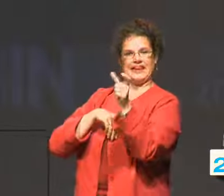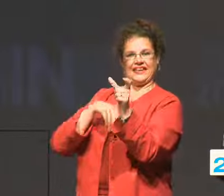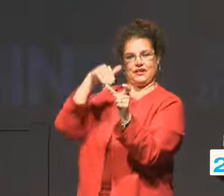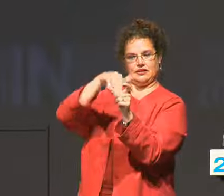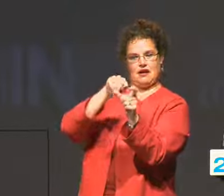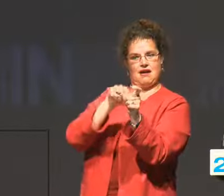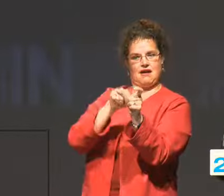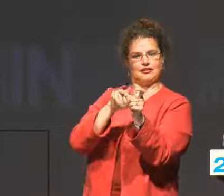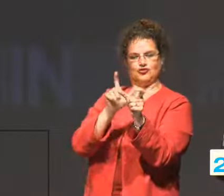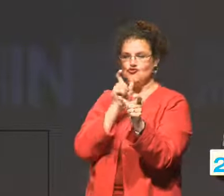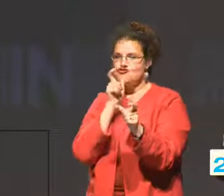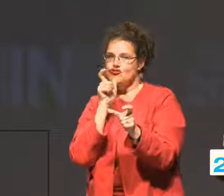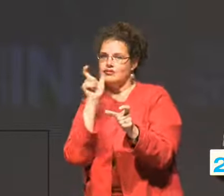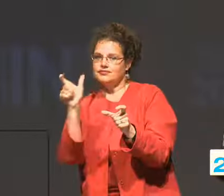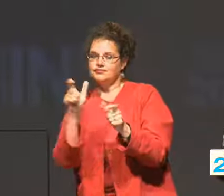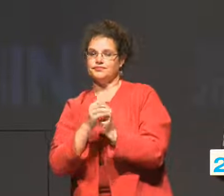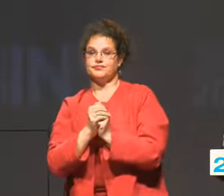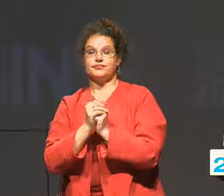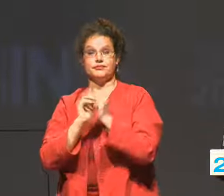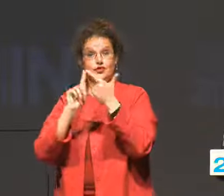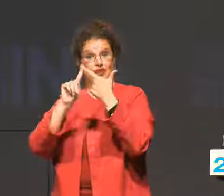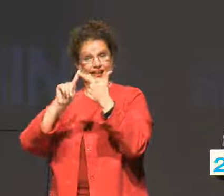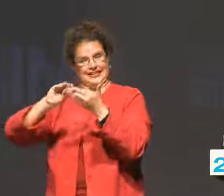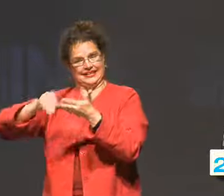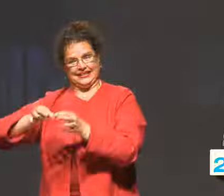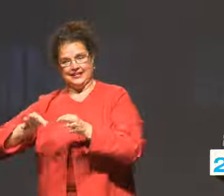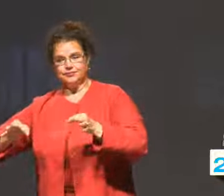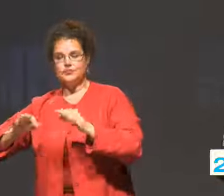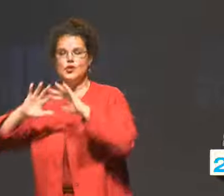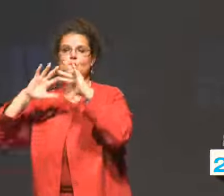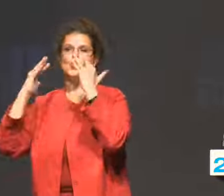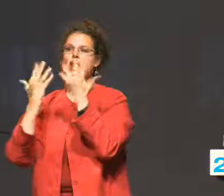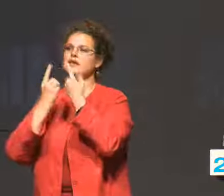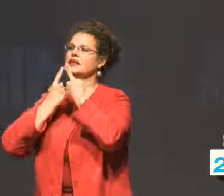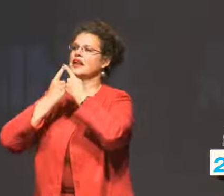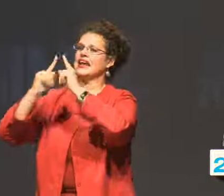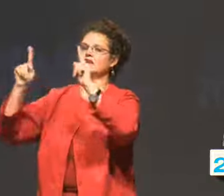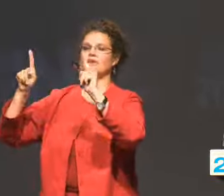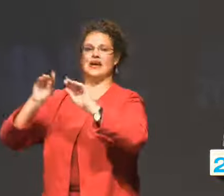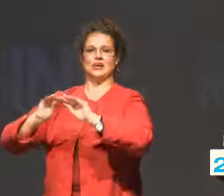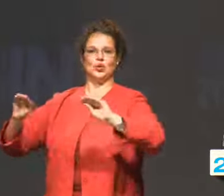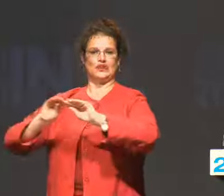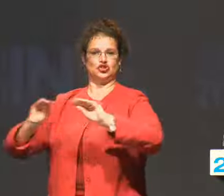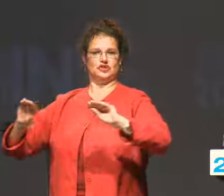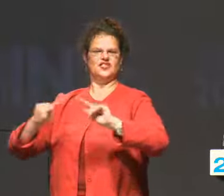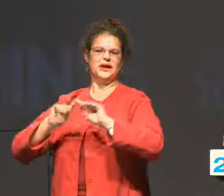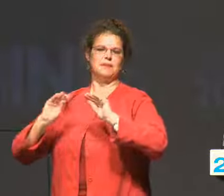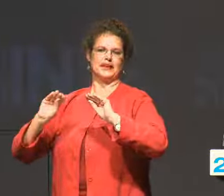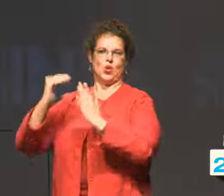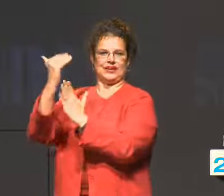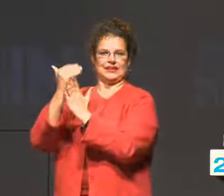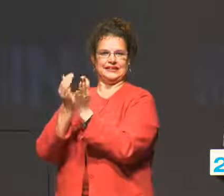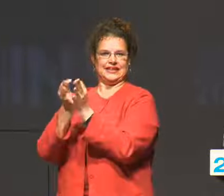ein Recht auf die Teilhabe an der Gesellschaft, dann aber auch an